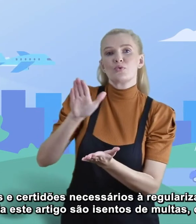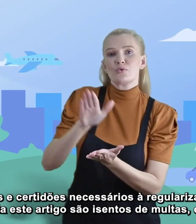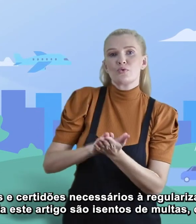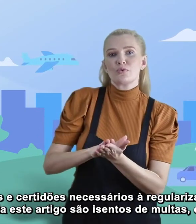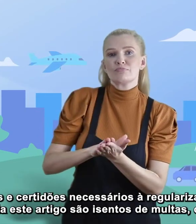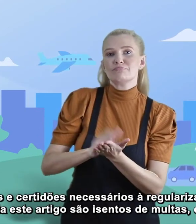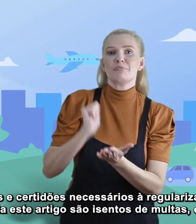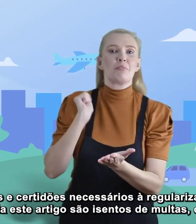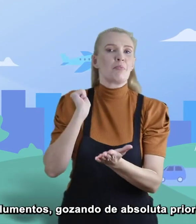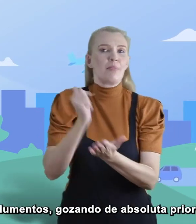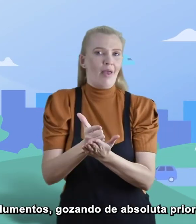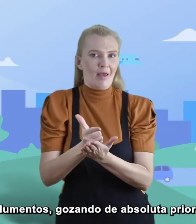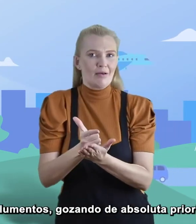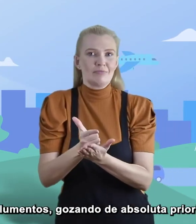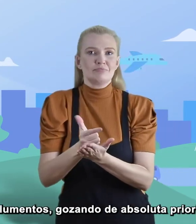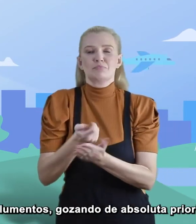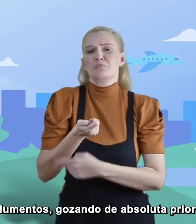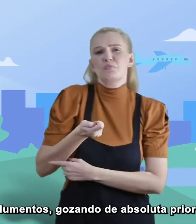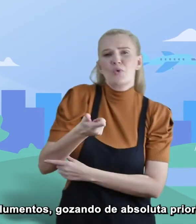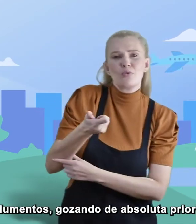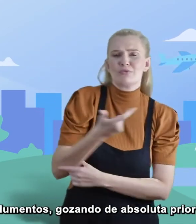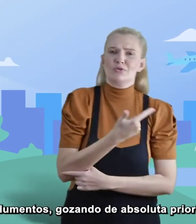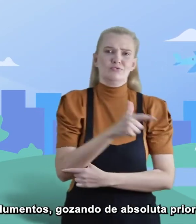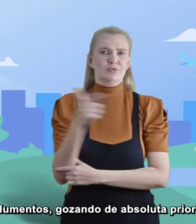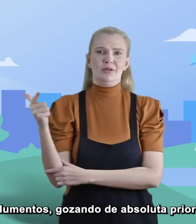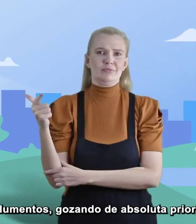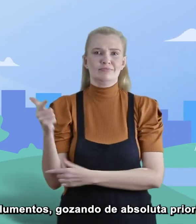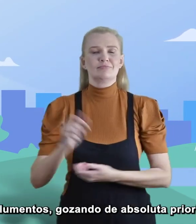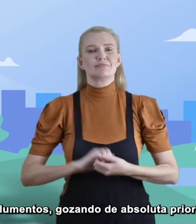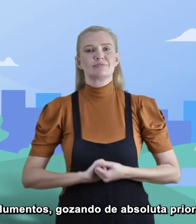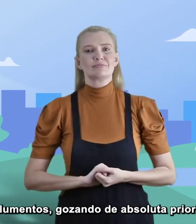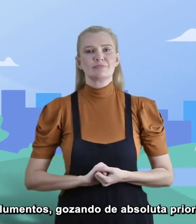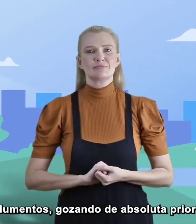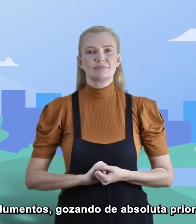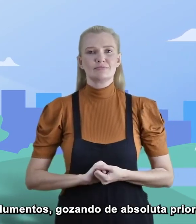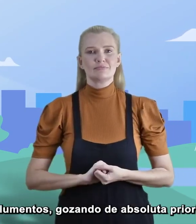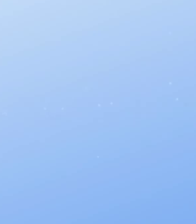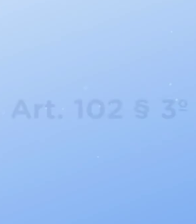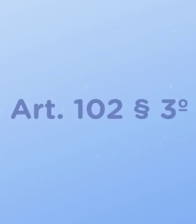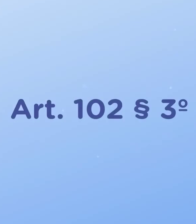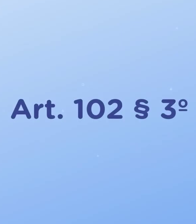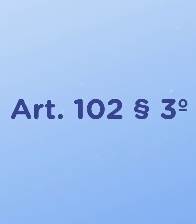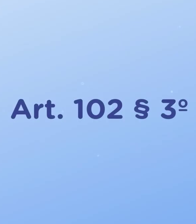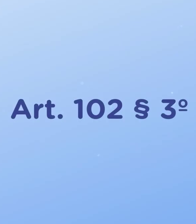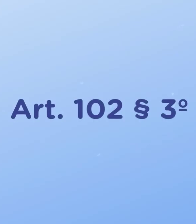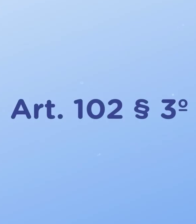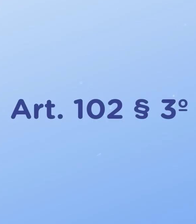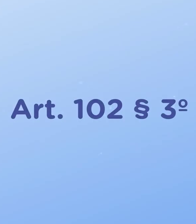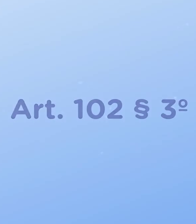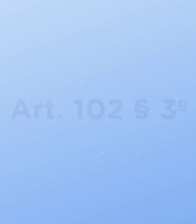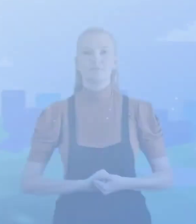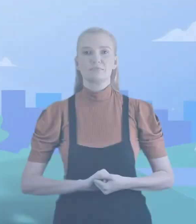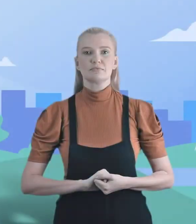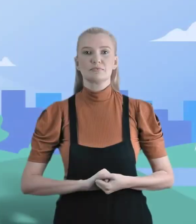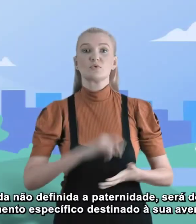de multas, custas e emolumentos, gozando de absoluta prioridade. Artigo 102, parágrafo 3º.